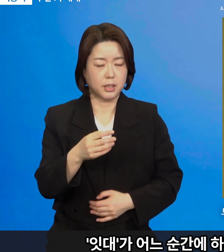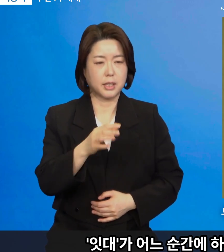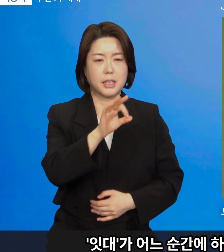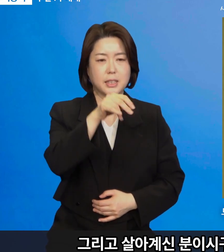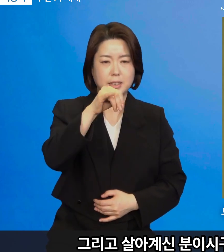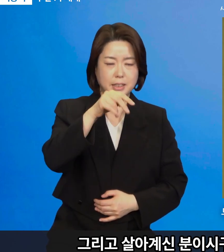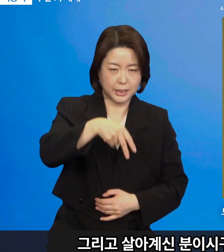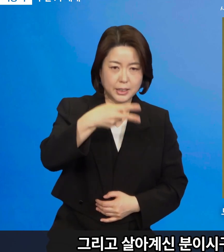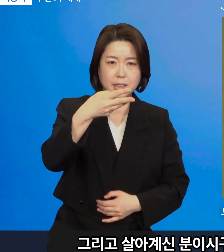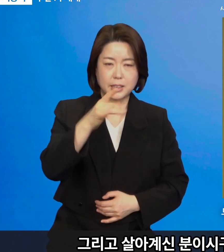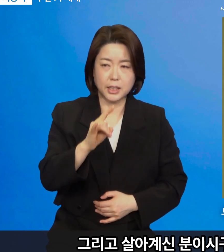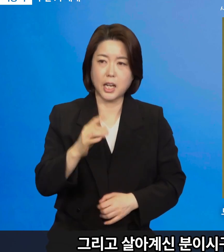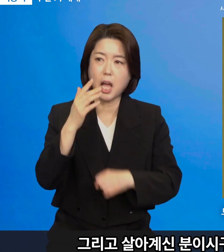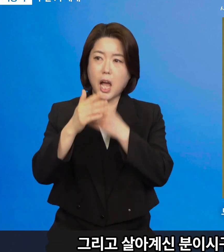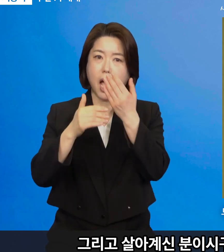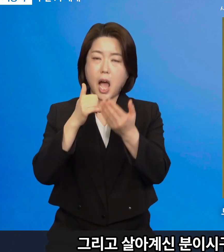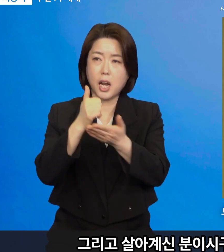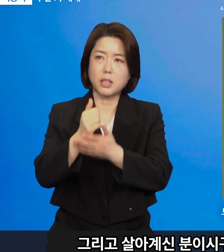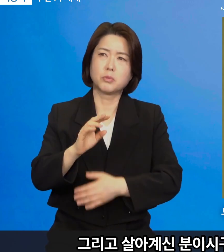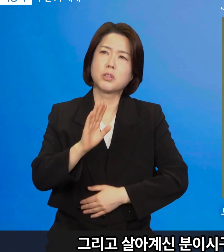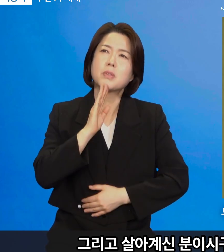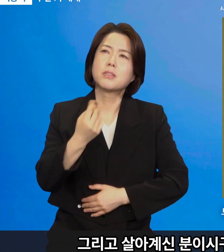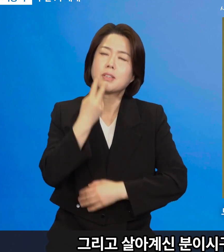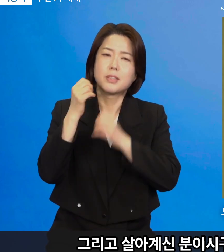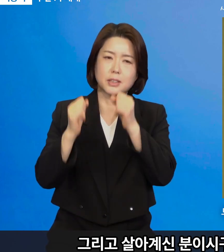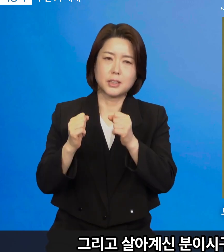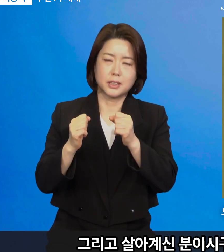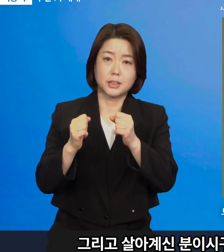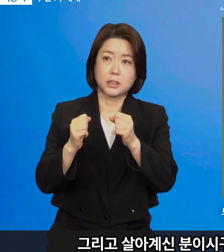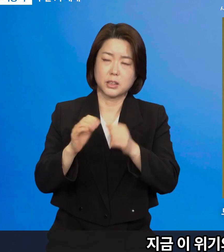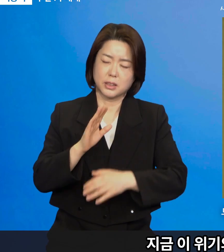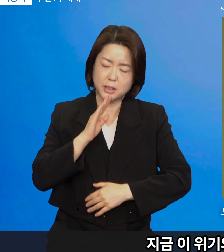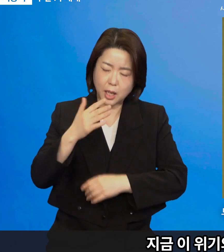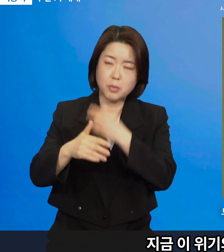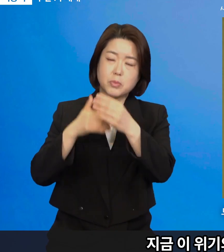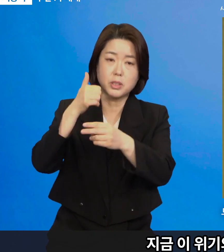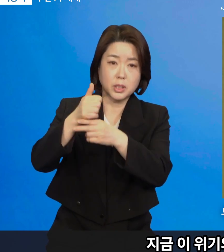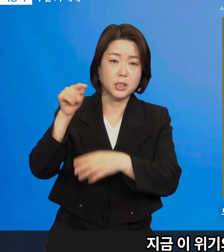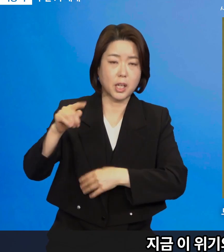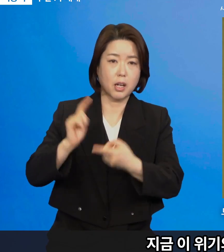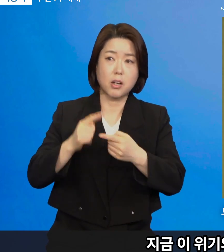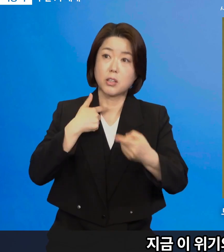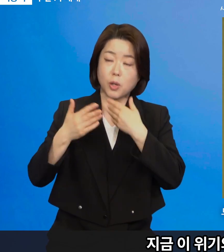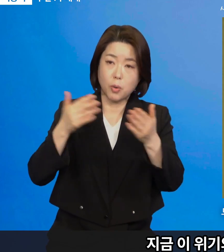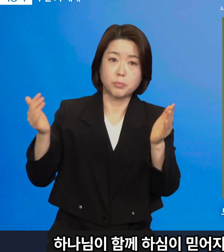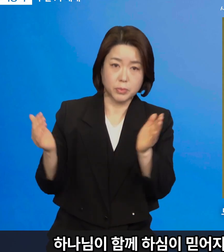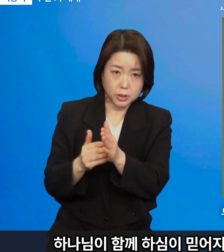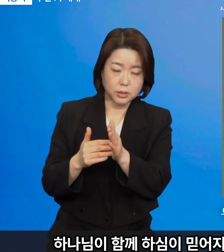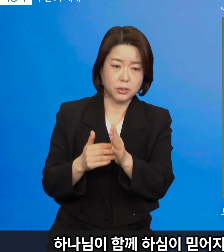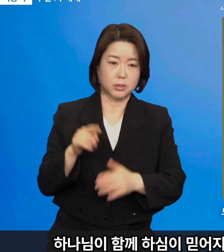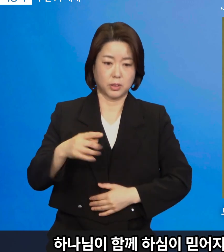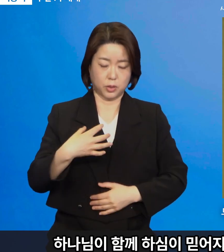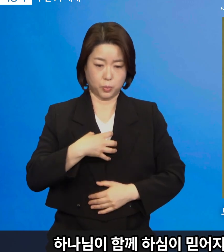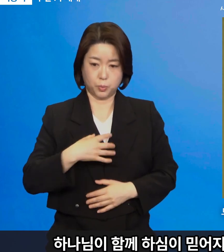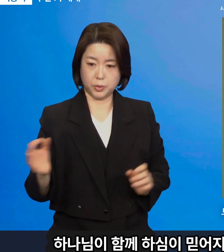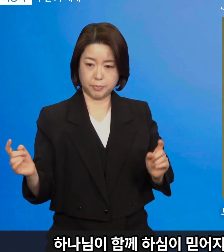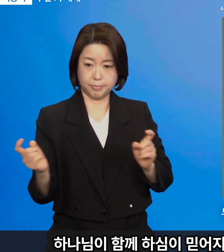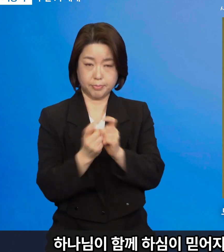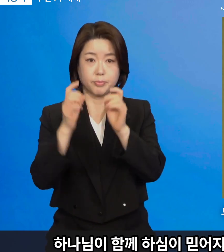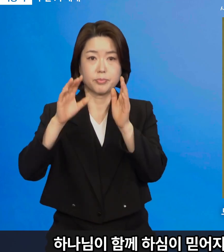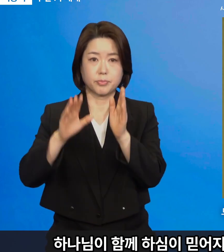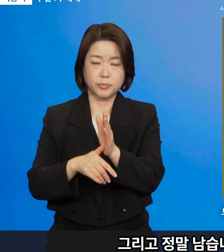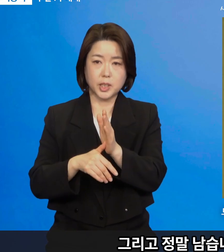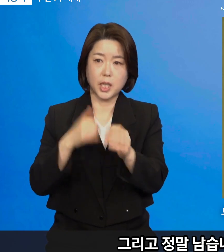참된 신이시구나, 그리고 살아계신 분이시구나, 그를 경험하니까요, 지금 이 위기의 순간에서도 하나님이 함께 하시면 믿어지니까